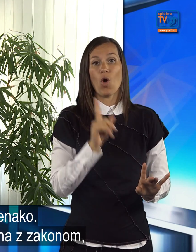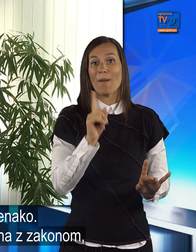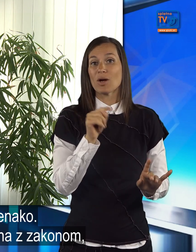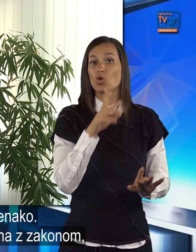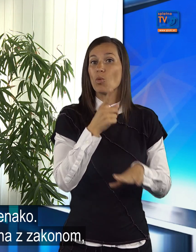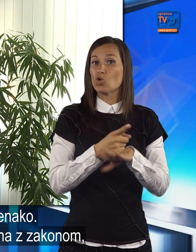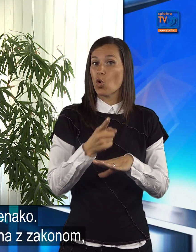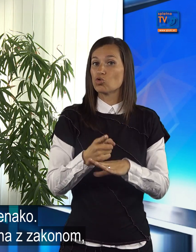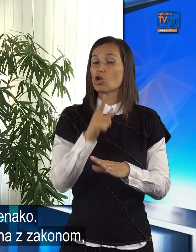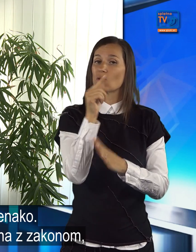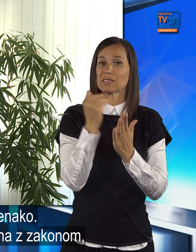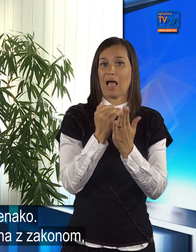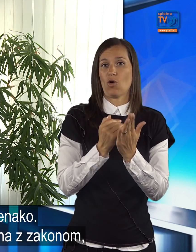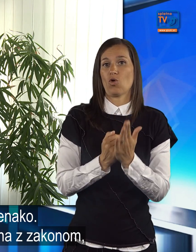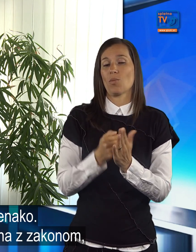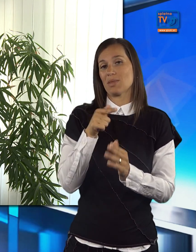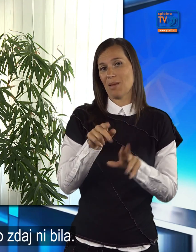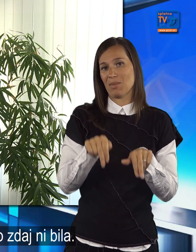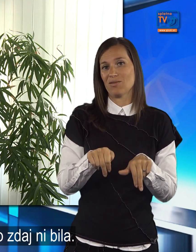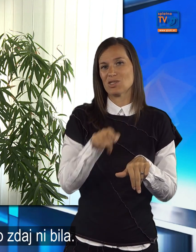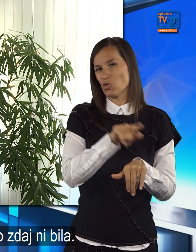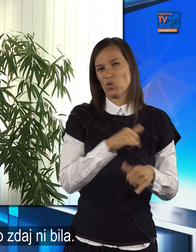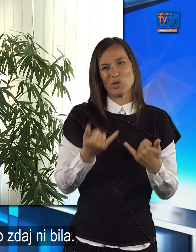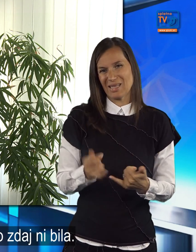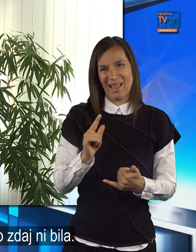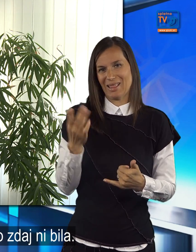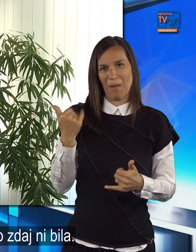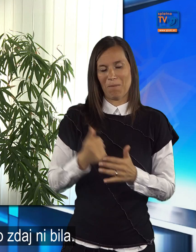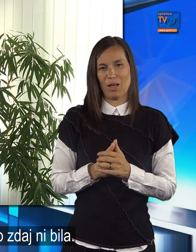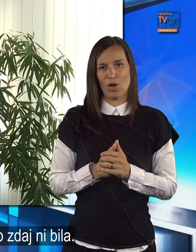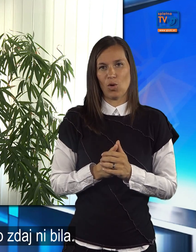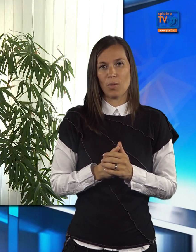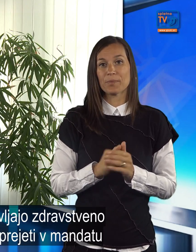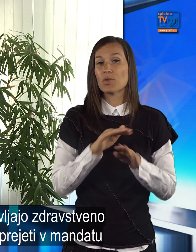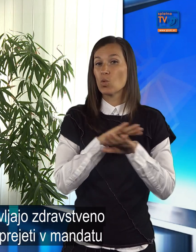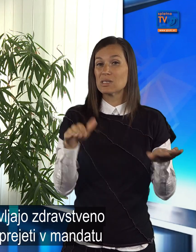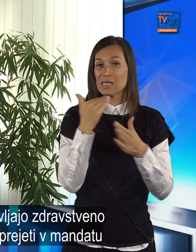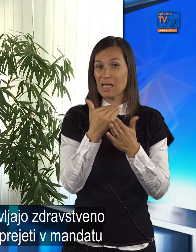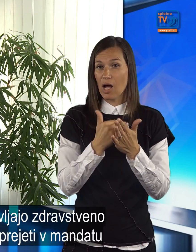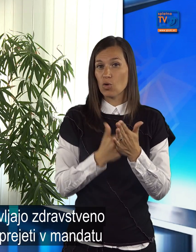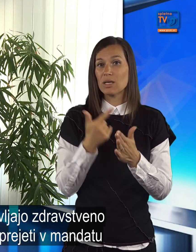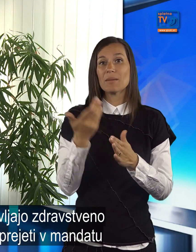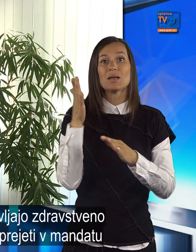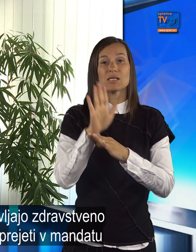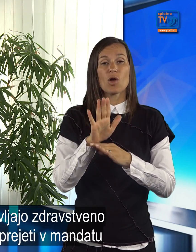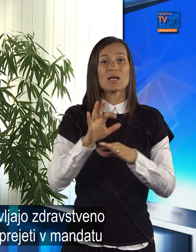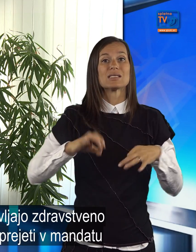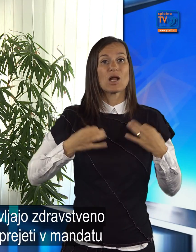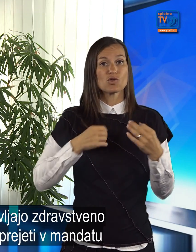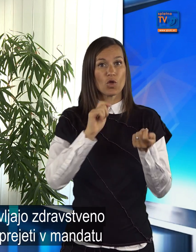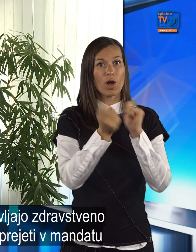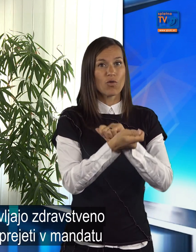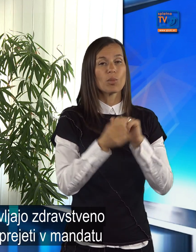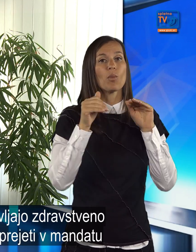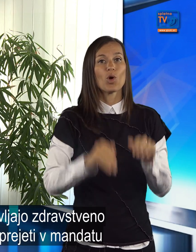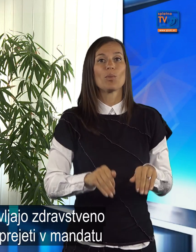enako. Bo pa zdaj seveda to določeno z zakonom, ta pravica, kar do sedaj ni bila. Vsi zakoni, ki predstavljajo tako imenovano